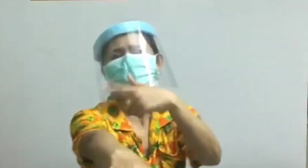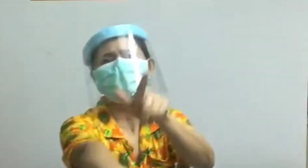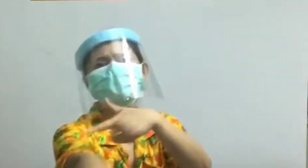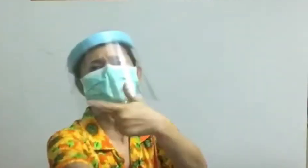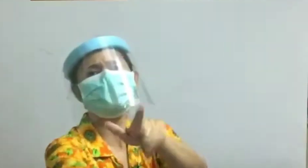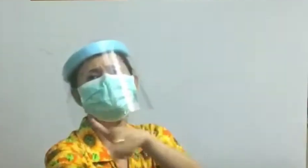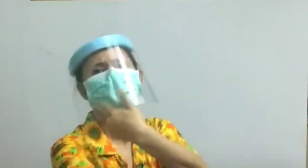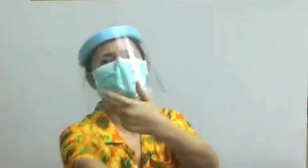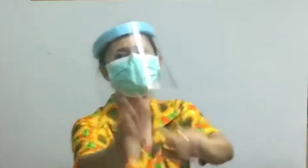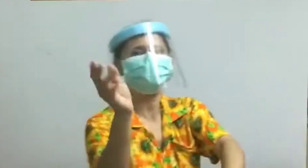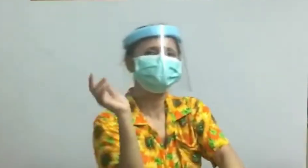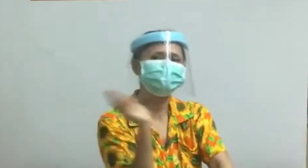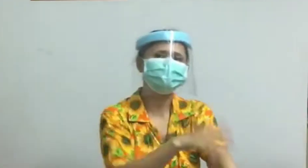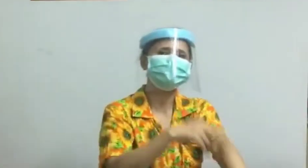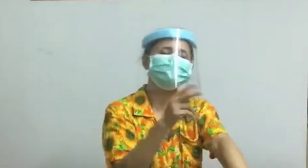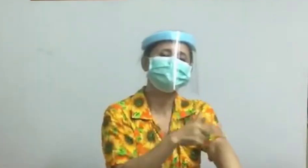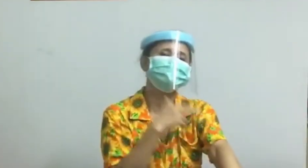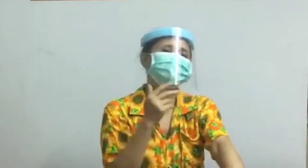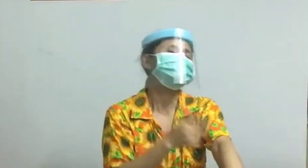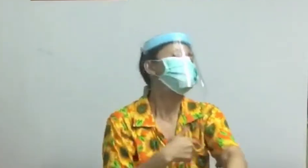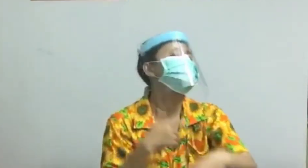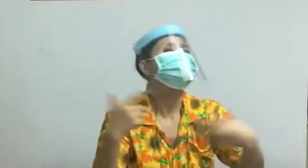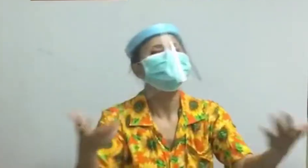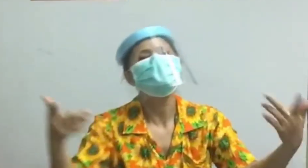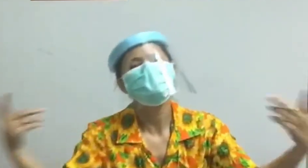อย่าให้ใครเข้ามาจับเข้ามาสัมผัส